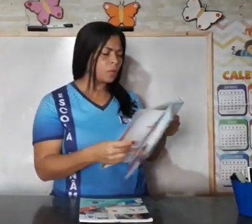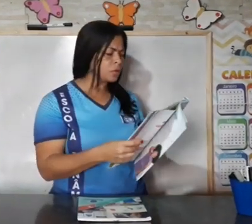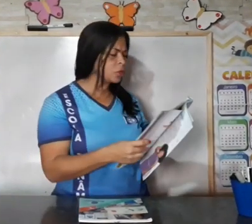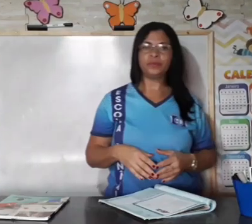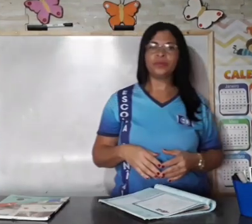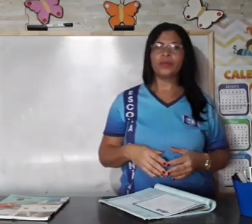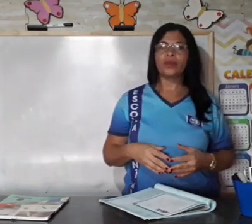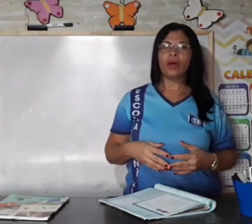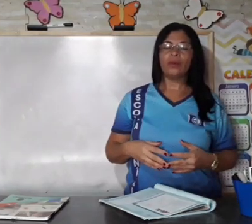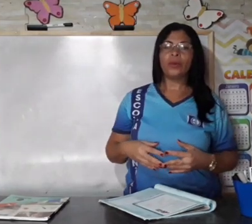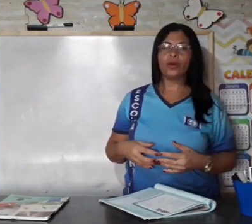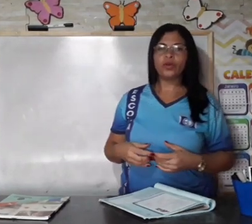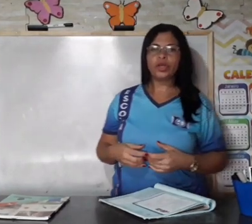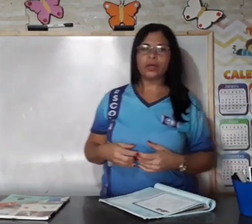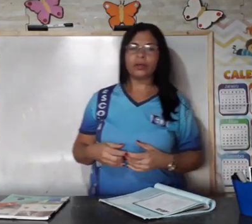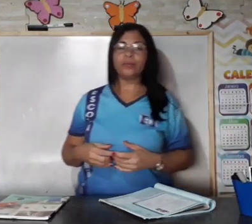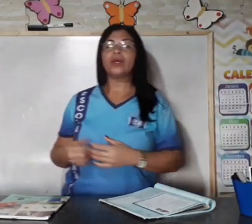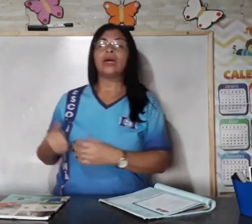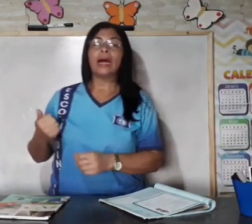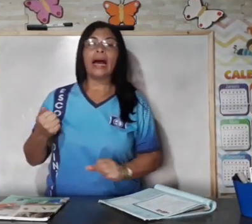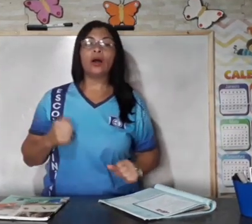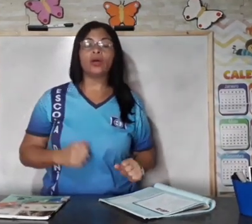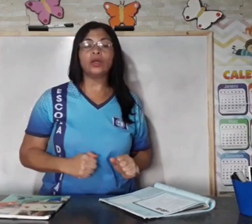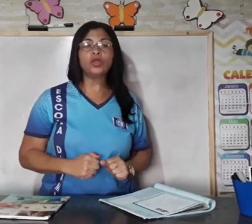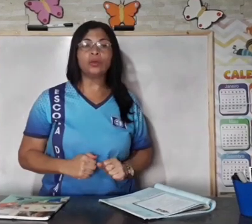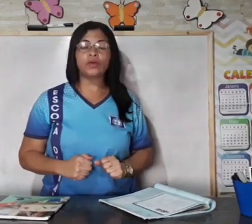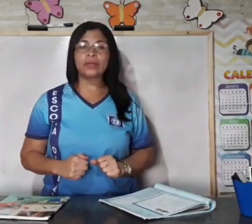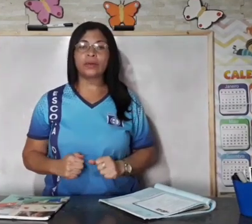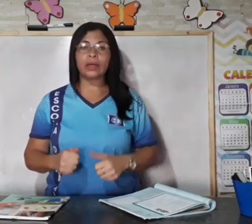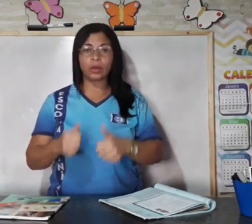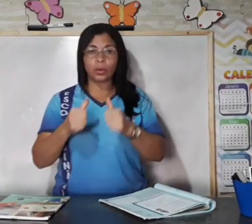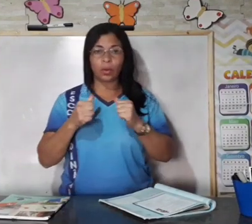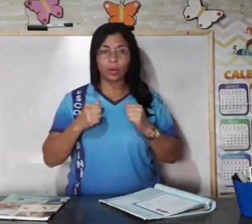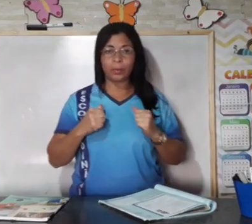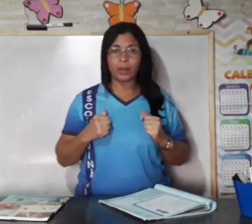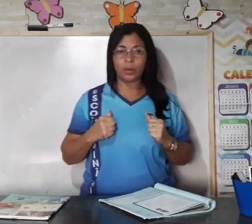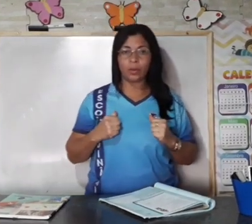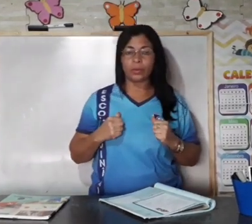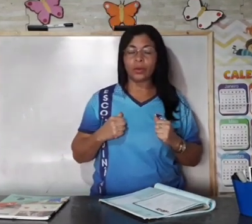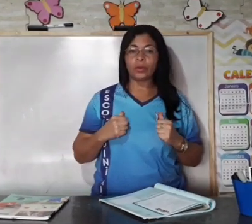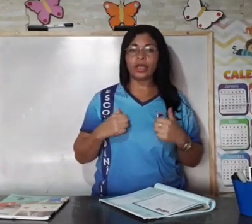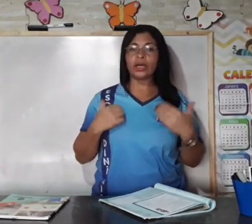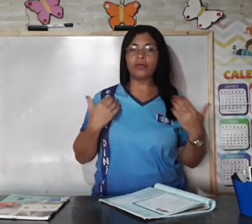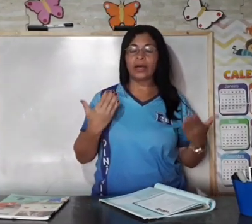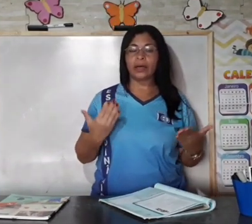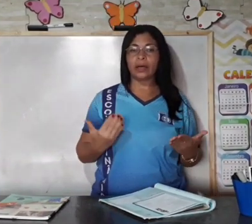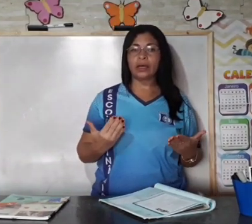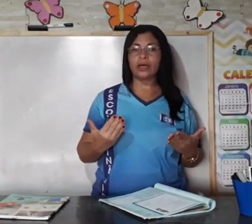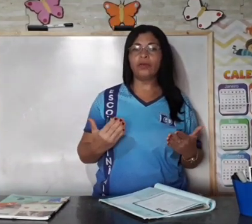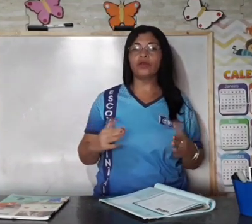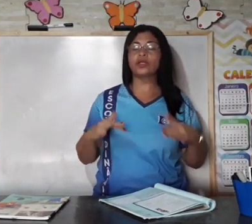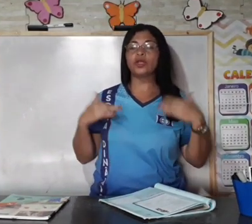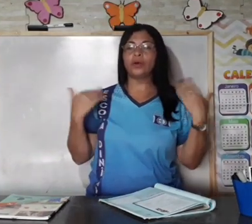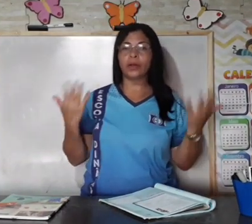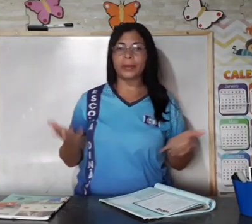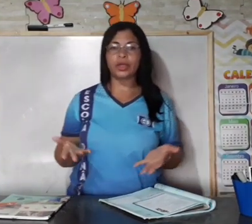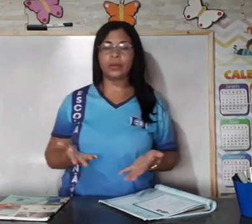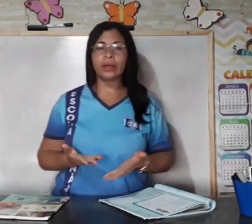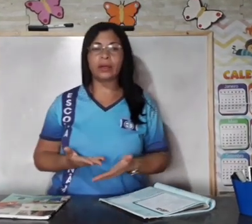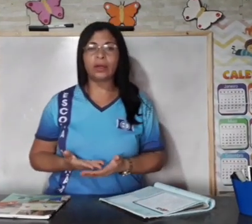vocês... Pronto, gente. Agora nós vamos fazer uma leitura comigo. Tiana vai ler aqui, vocês vão repetindo aí o